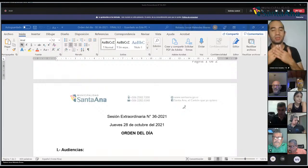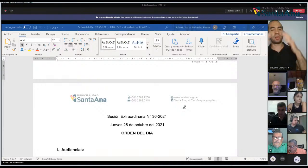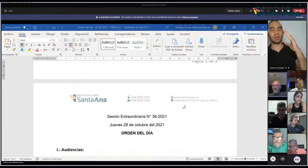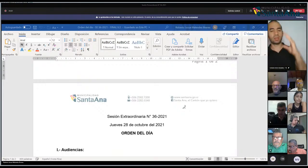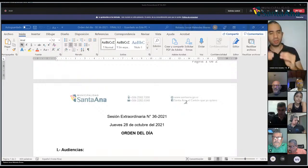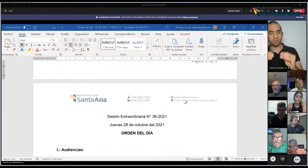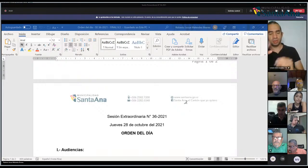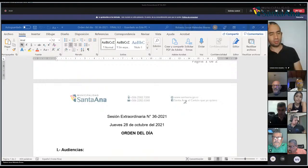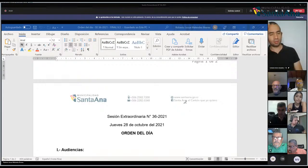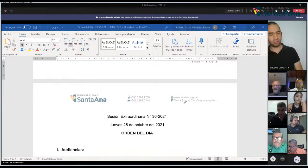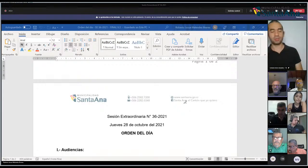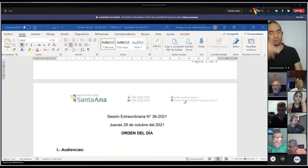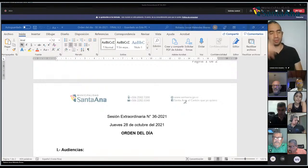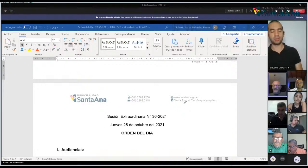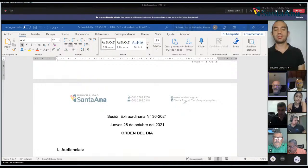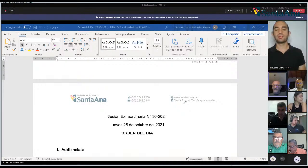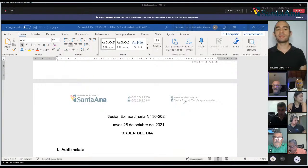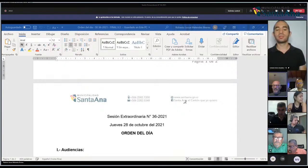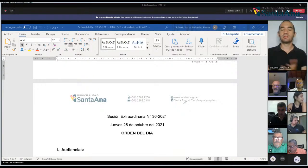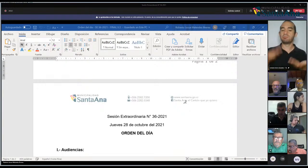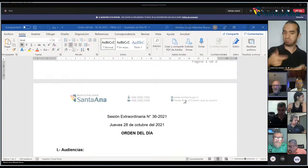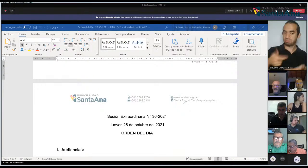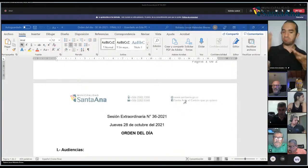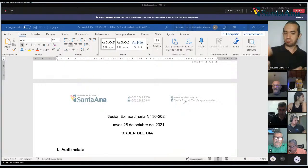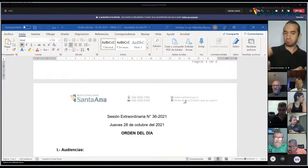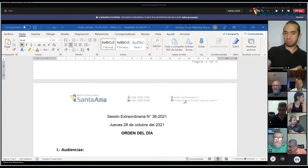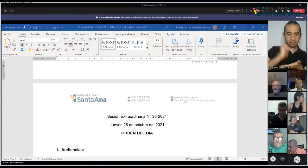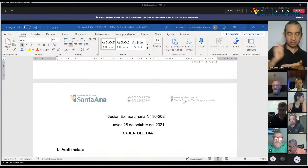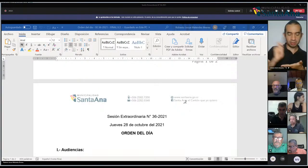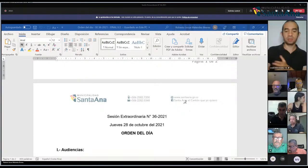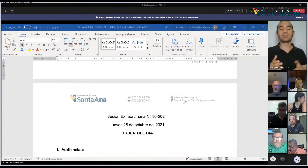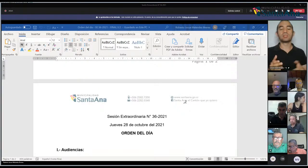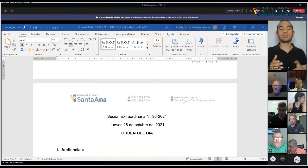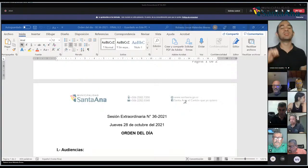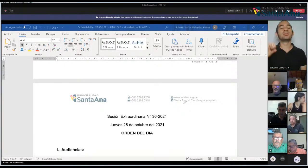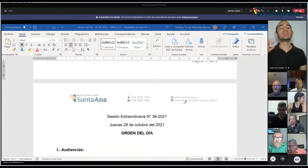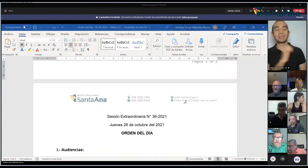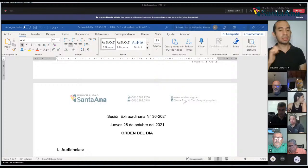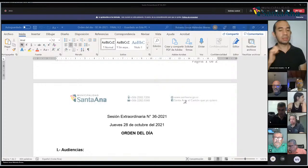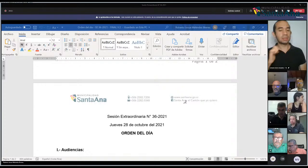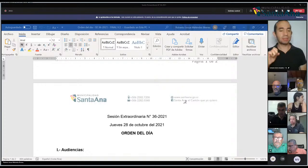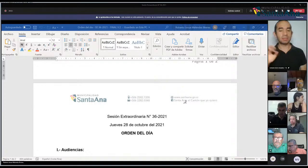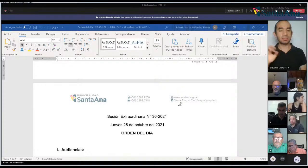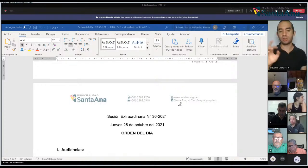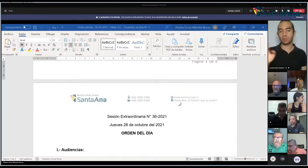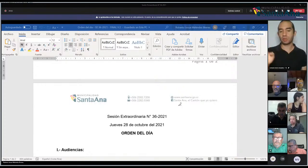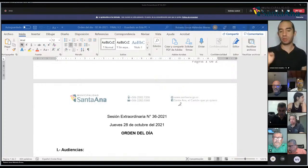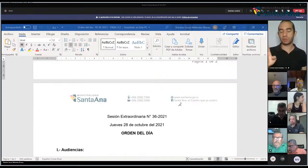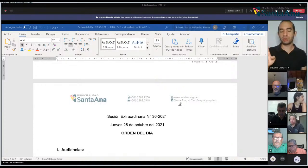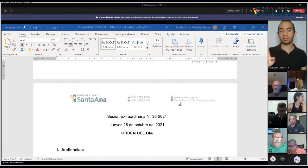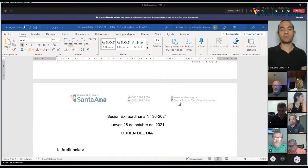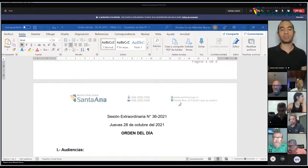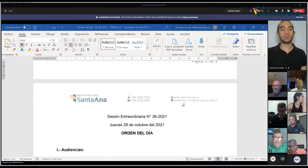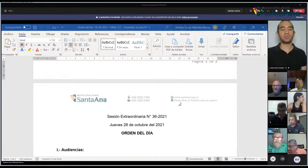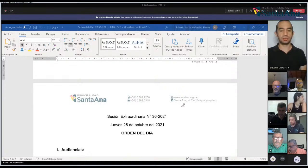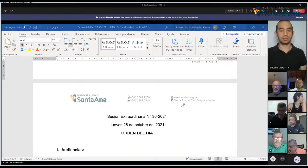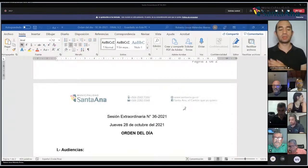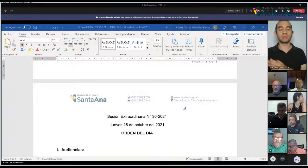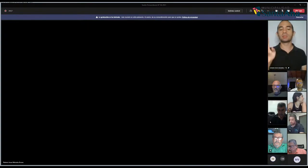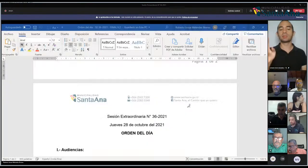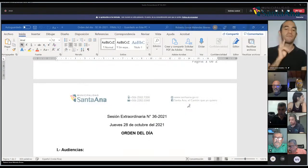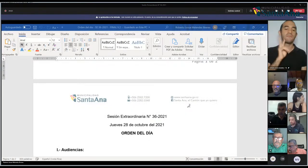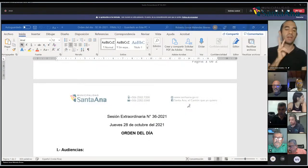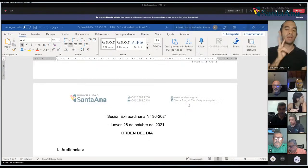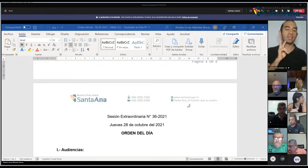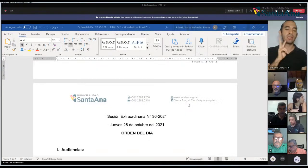un servicio les acompaña donde adrian fabricio ruiz ríos ruiz y doña vanesa pérez aguirre como intérpretes del